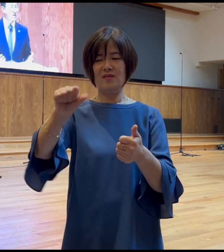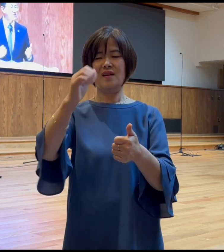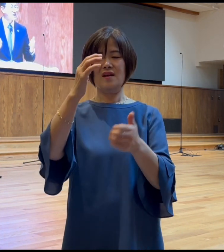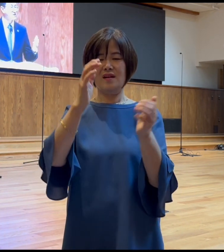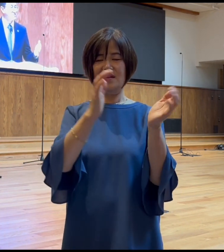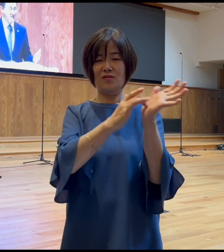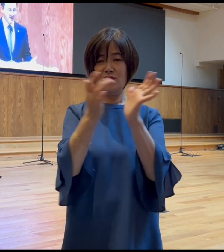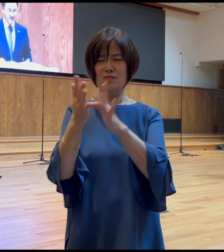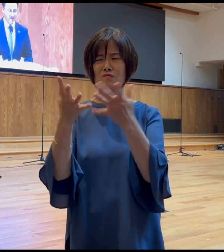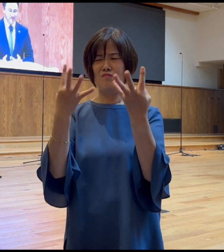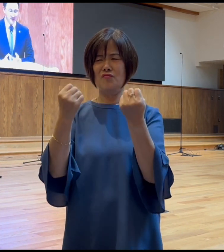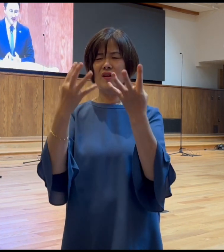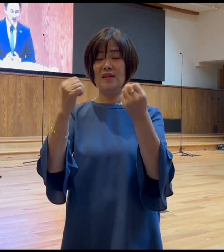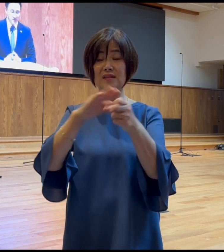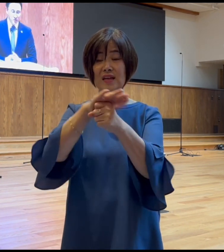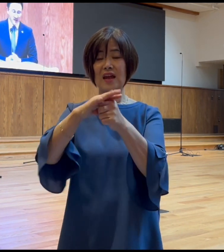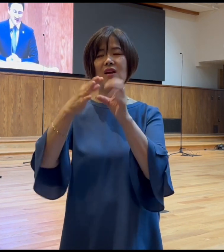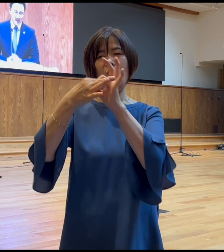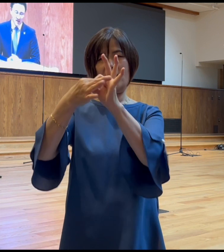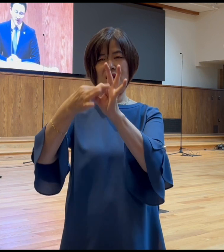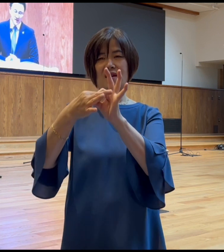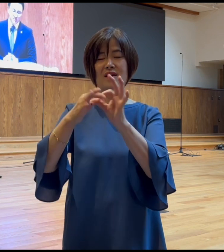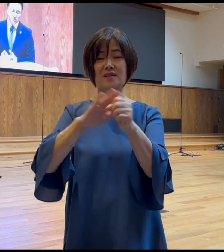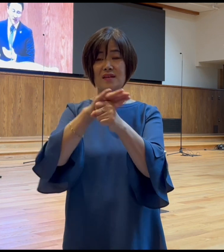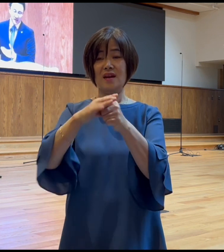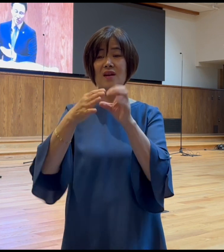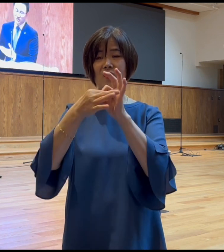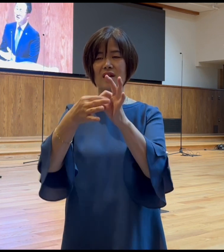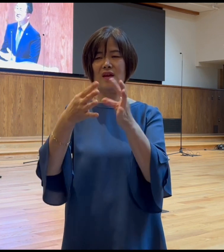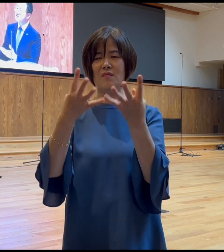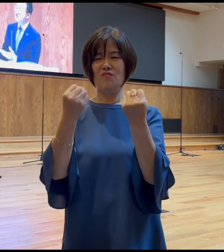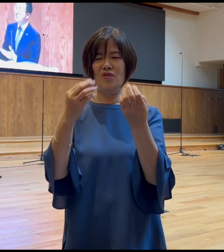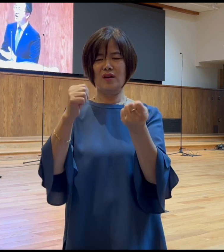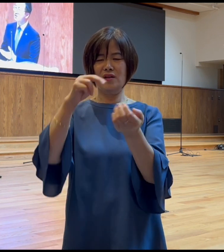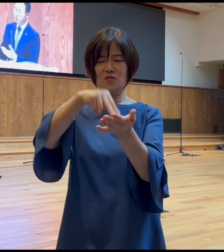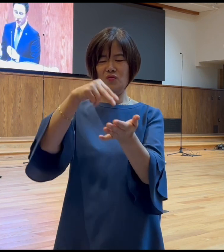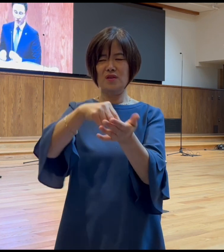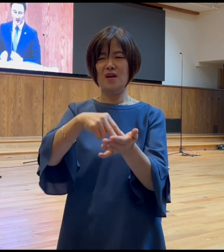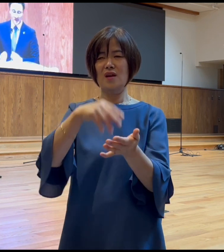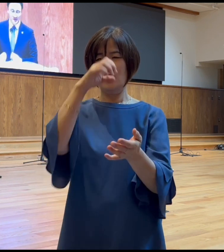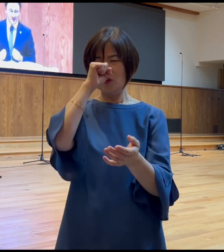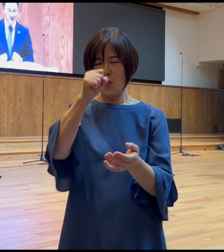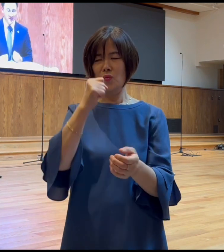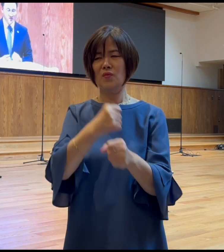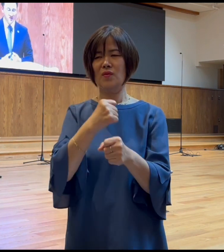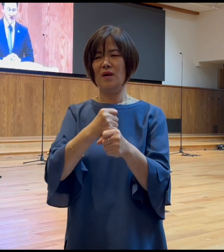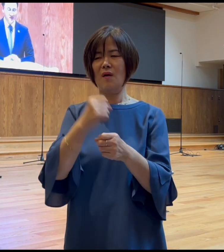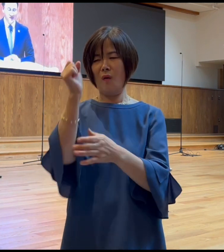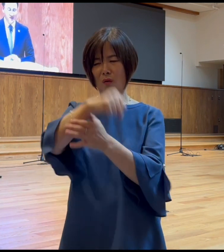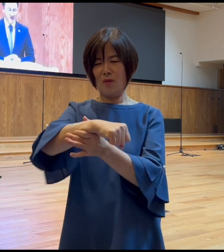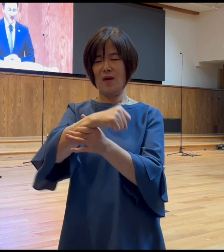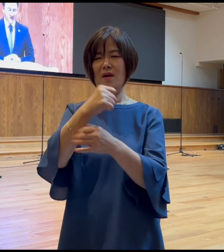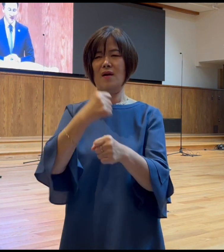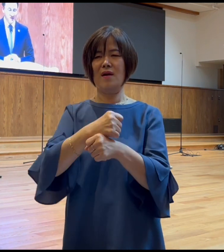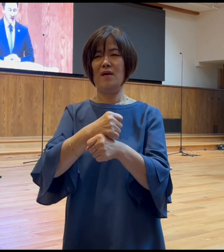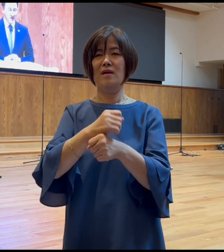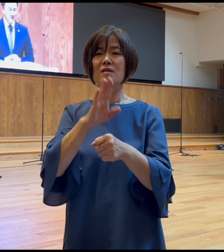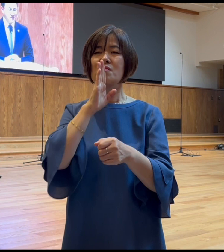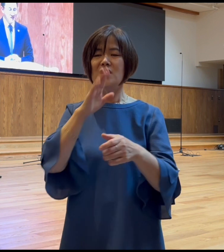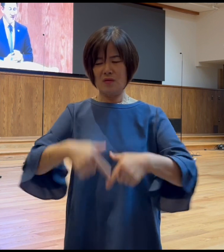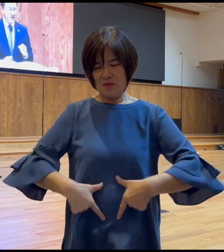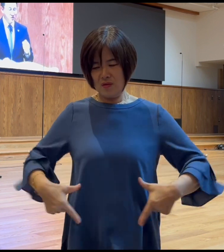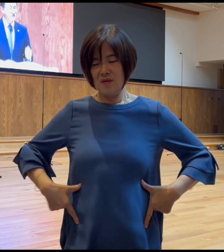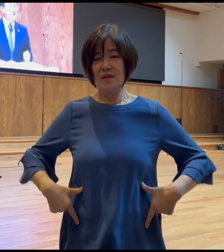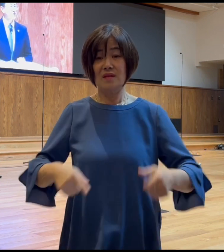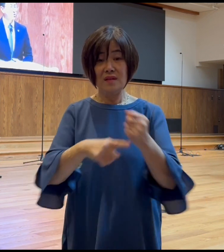관계 가운데 계십니다. 무한한 사랑의 관계는 무한한 존재의 긍정과 수용을 의미하죠. 이미